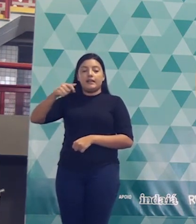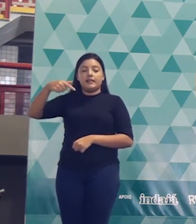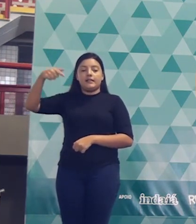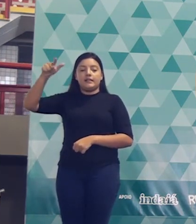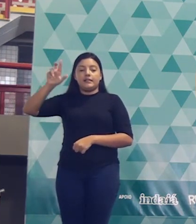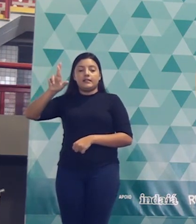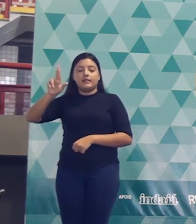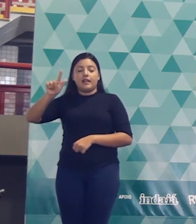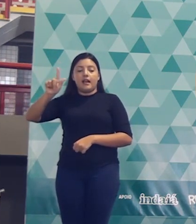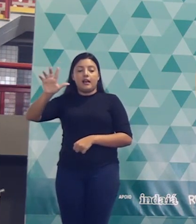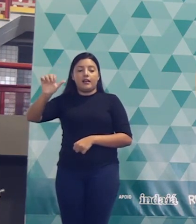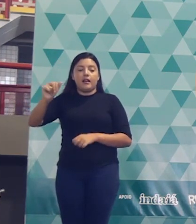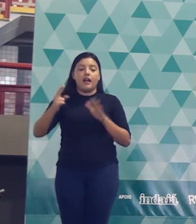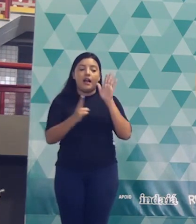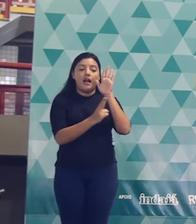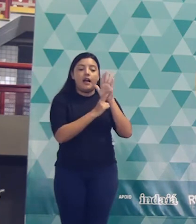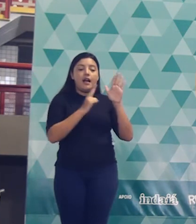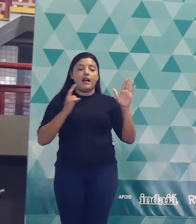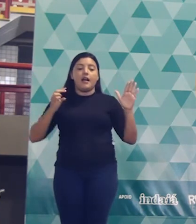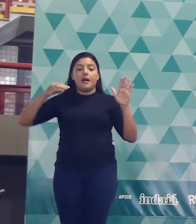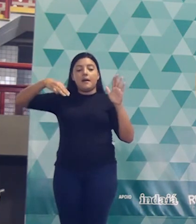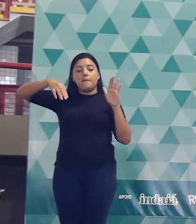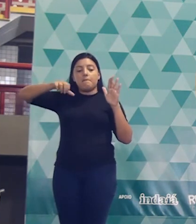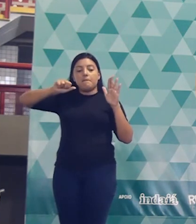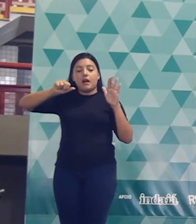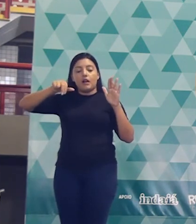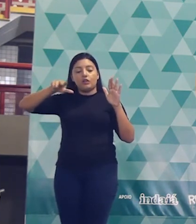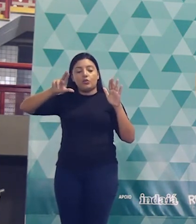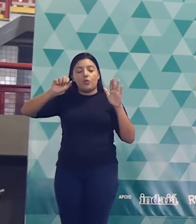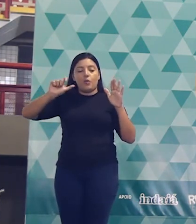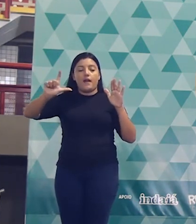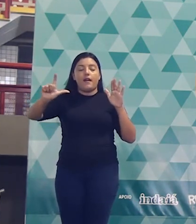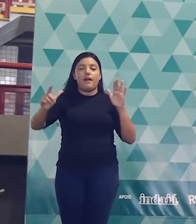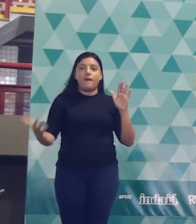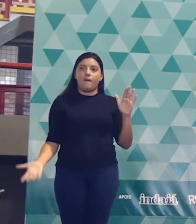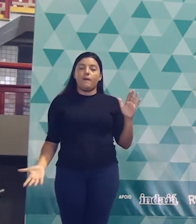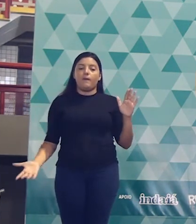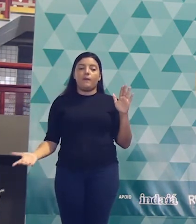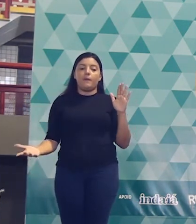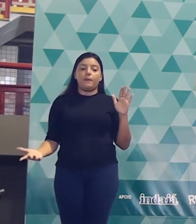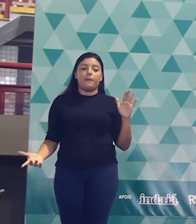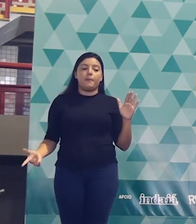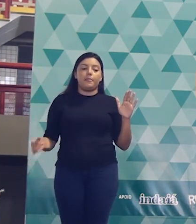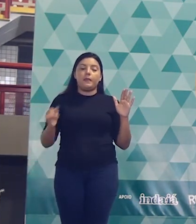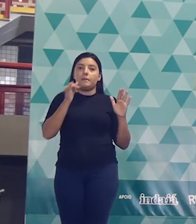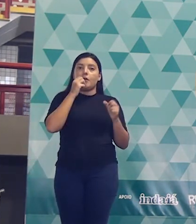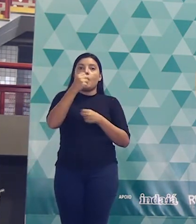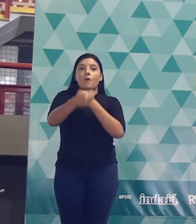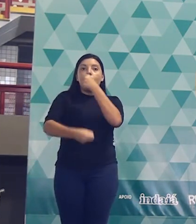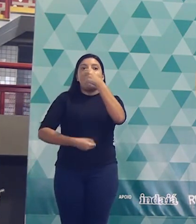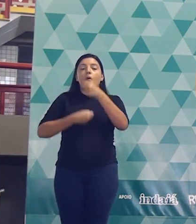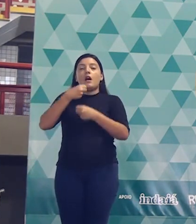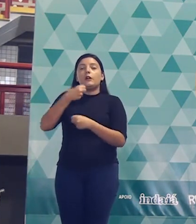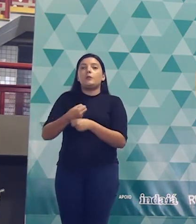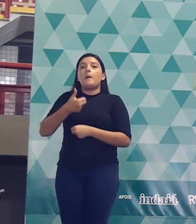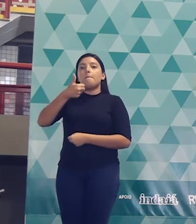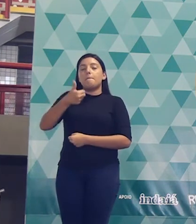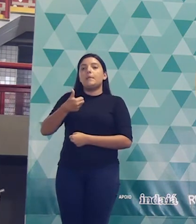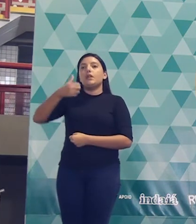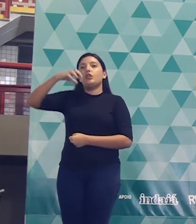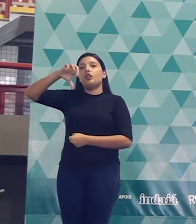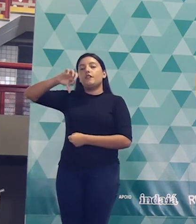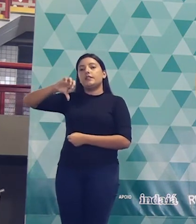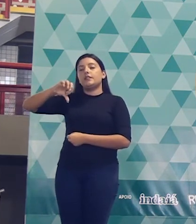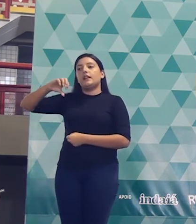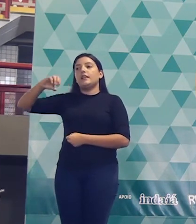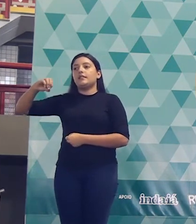Enem. Vocês sabem qual é o contexto desse poema aqui? Imagina só, o ano é 1904,